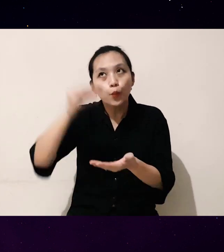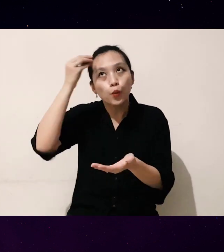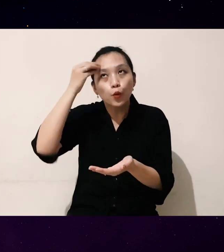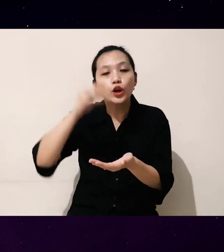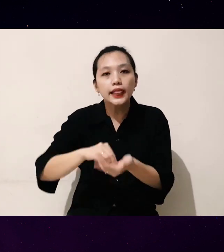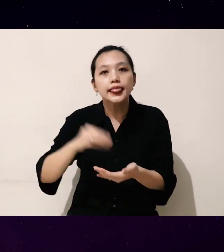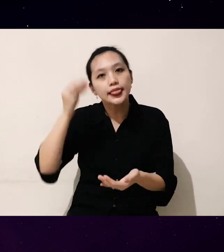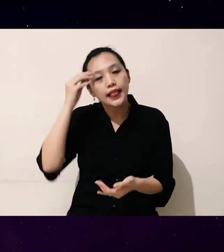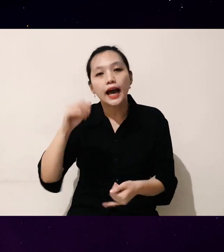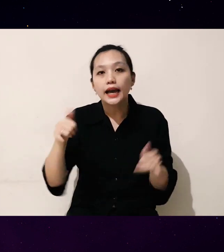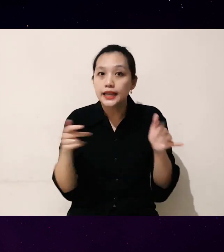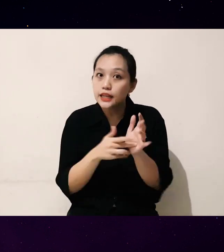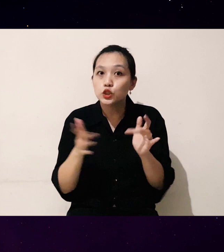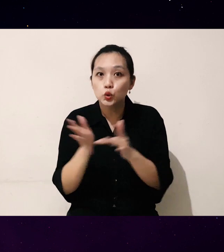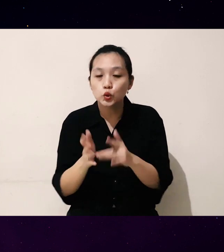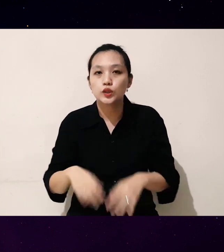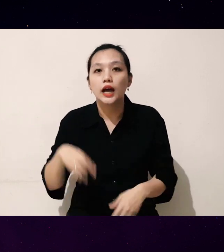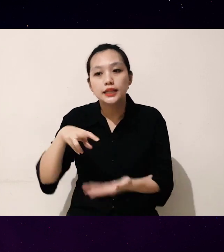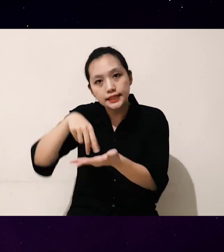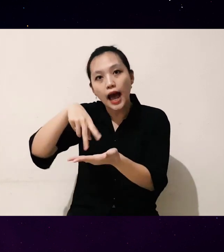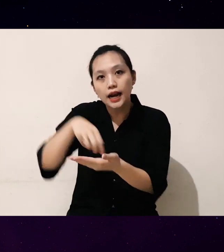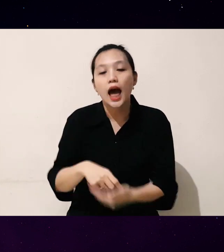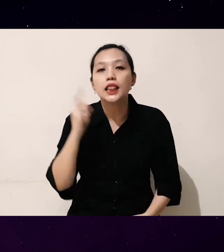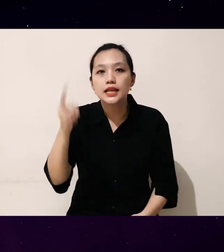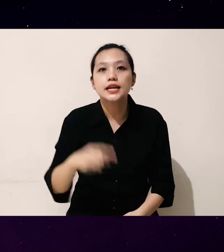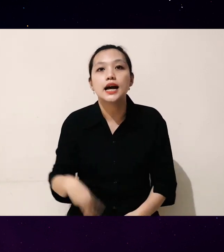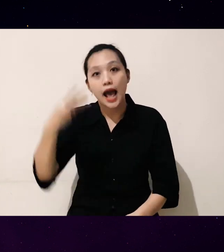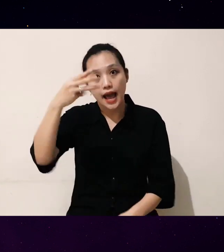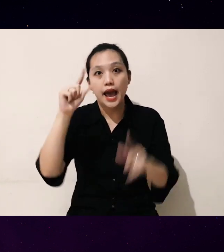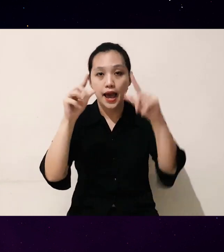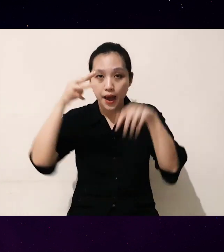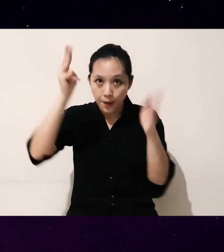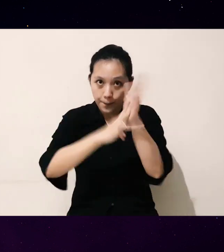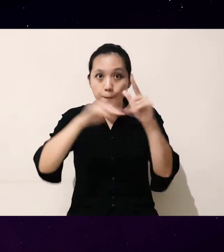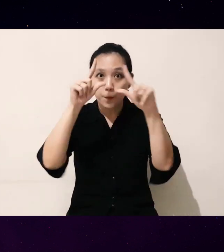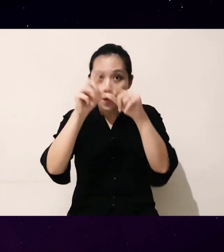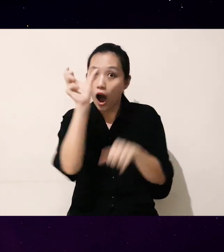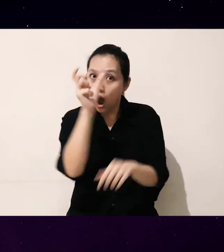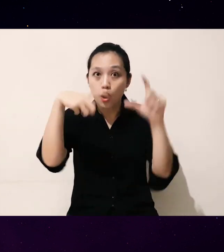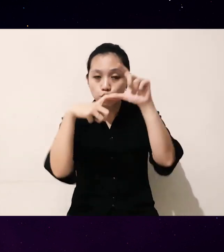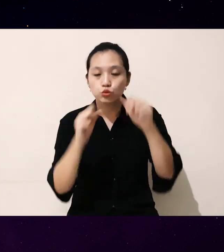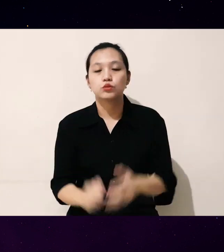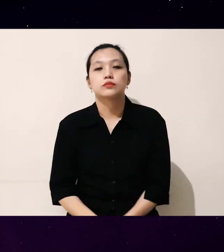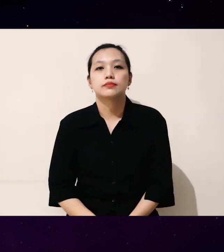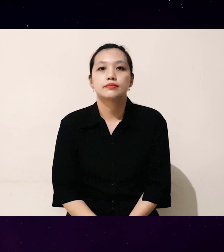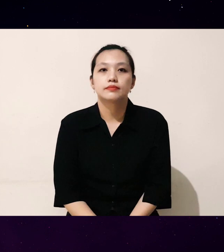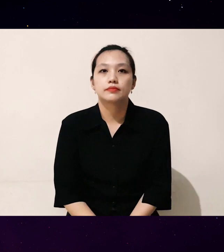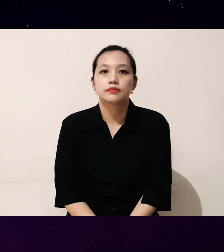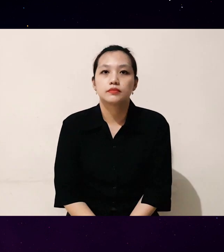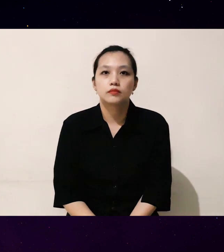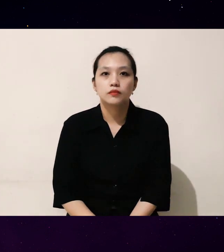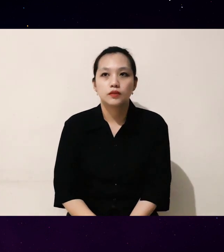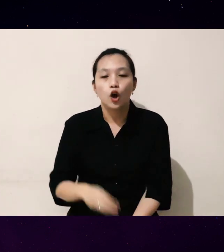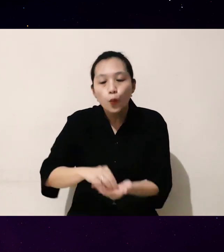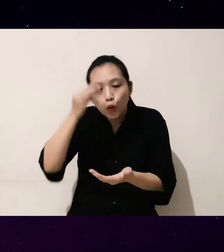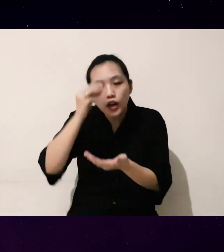kedua murid Yesus saat mereka berjalan bersama dengan Tuhan Yesus ke kota kecil bernama Emmaus. Dicatat di